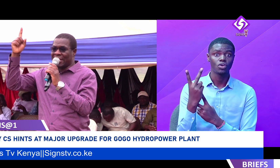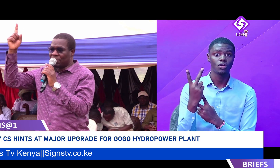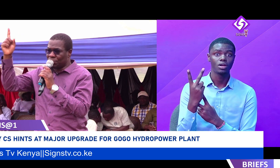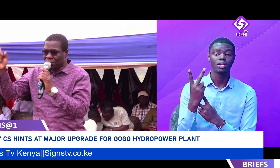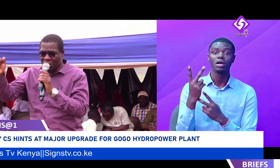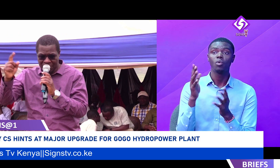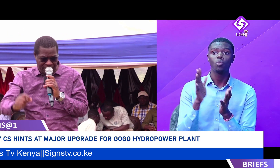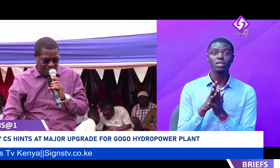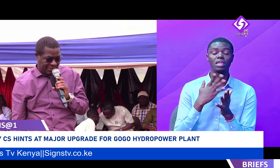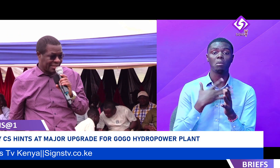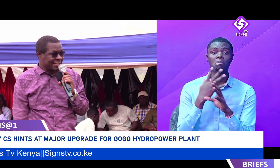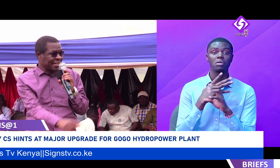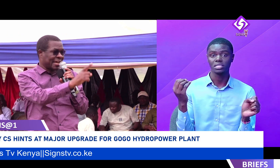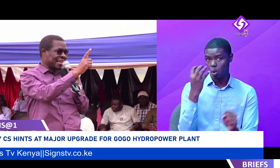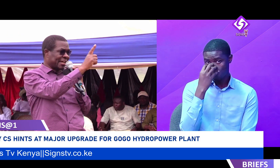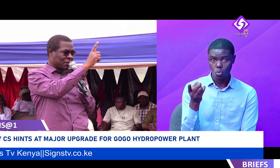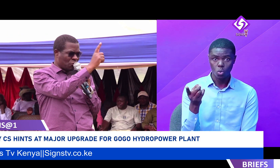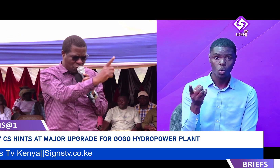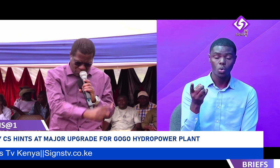William Ruto na serikali yake kuu.